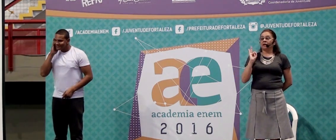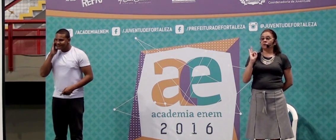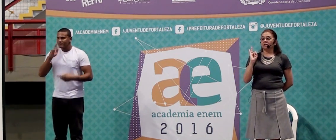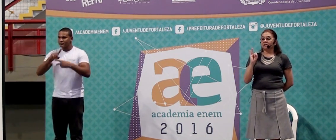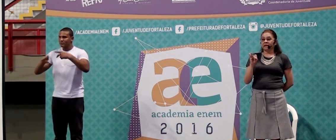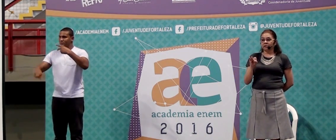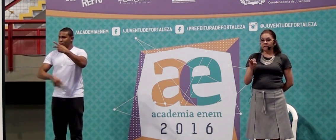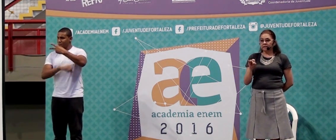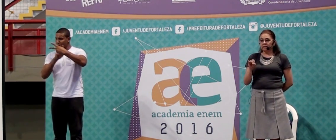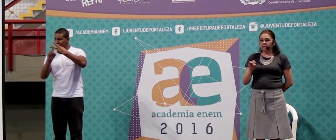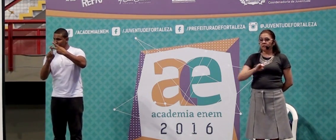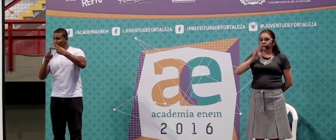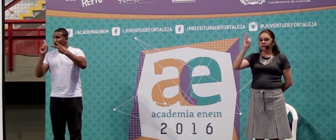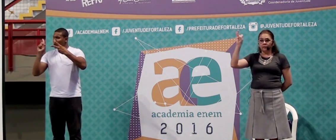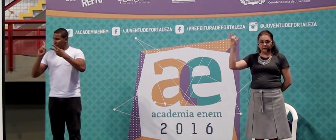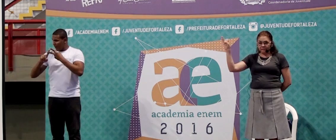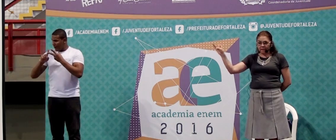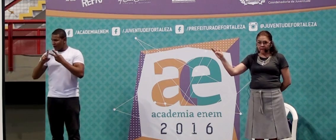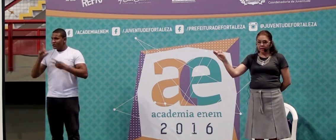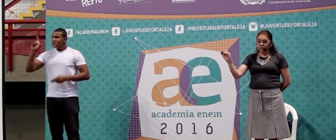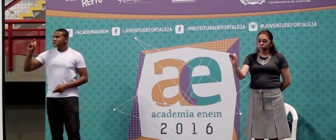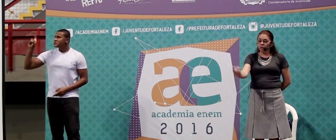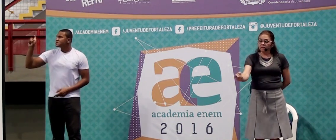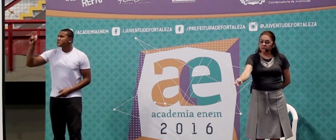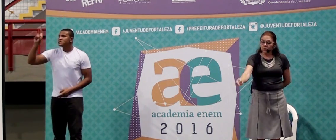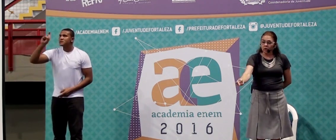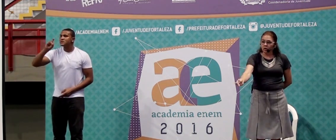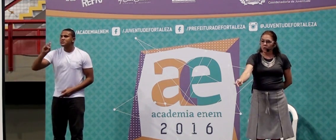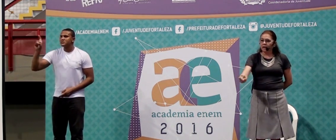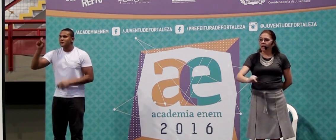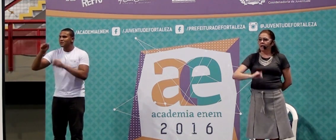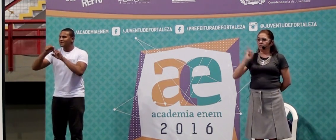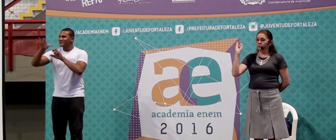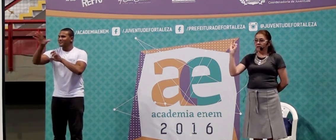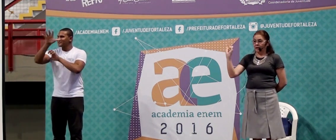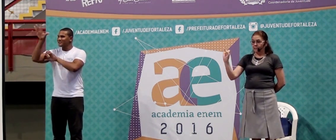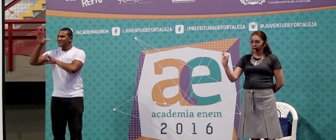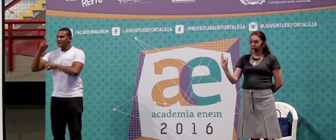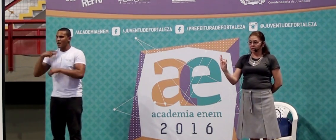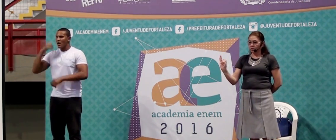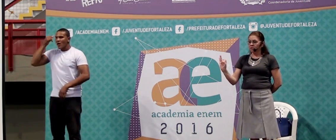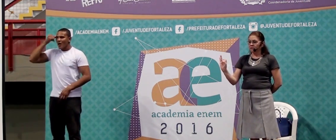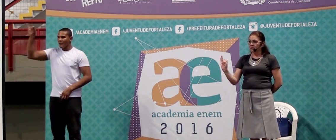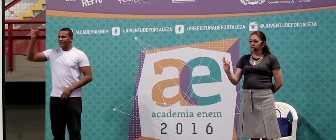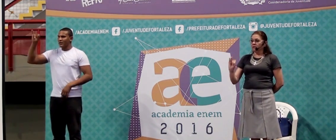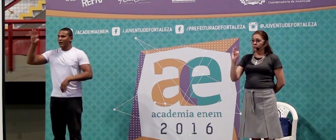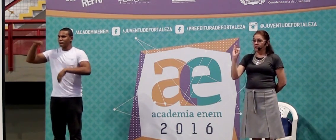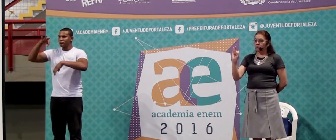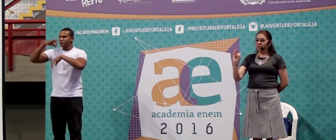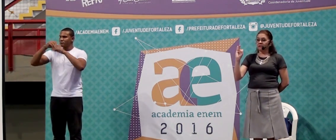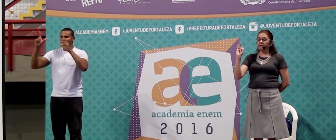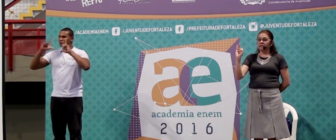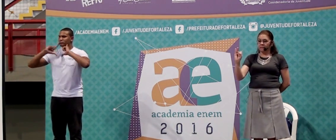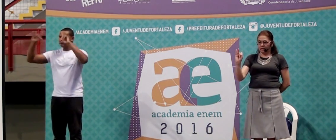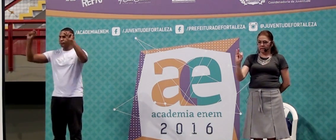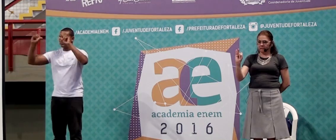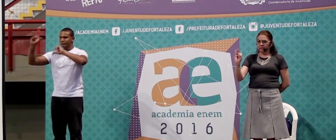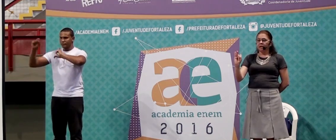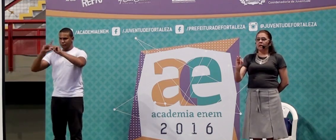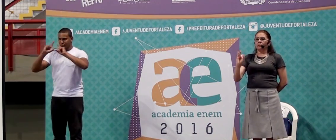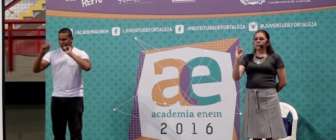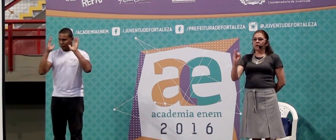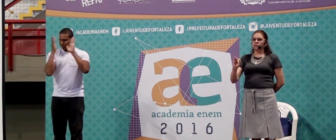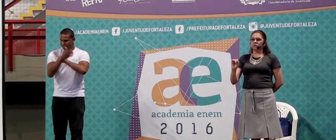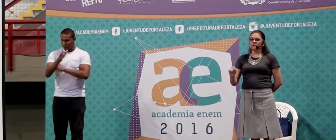pode falar do inseticida, do fumacê, do que se coloca lá, dos repelentes. São medidas